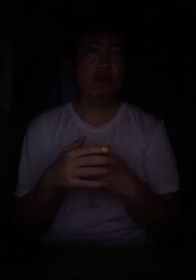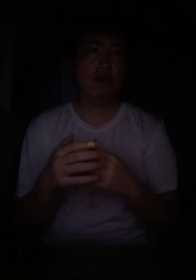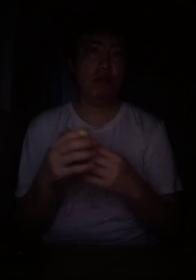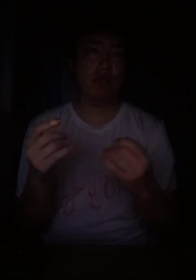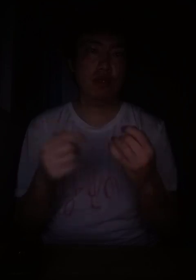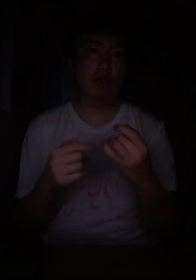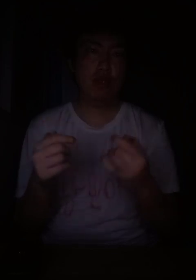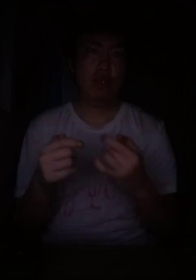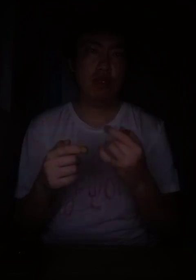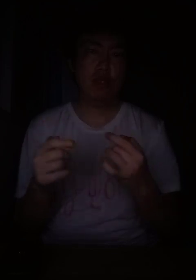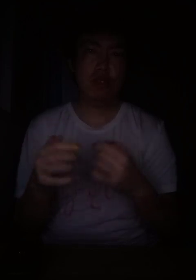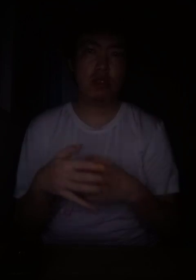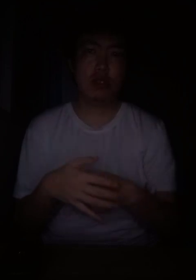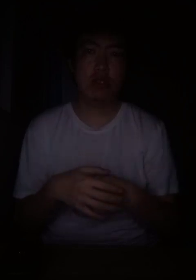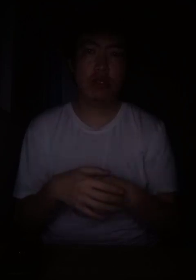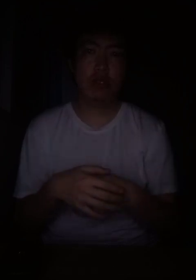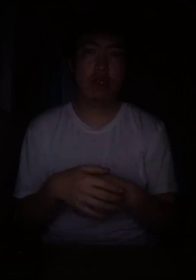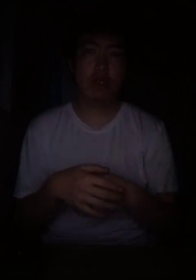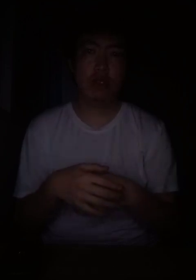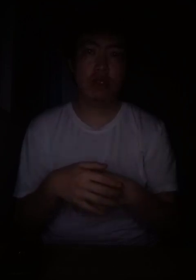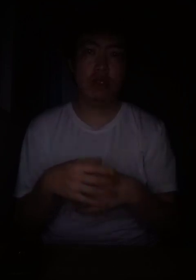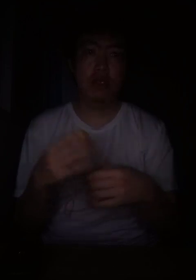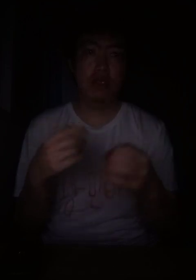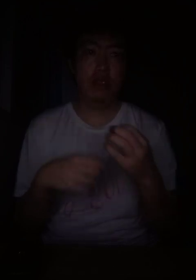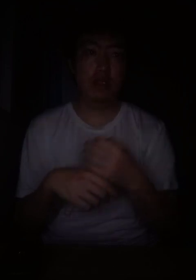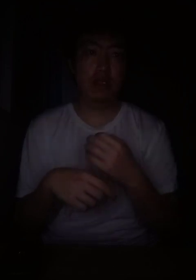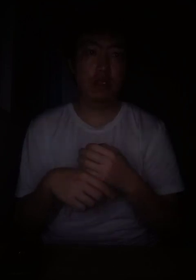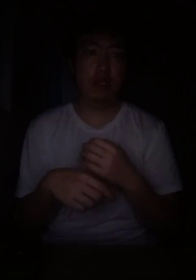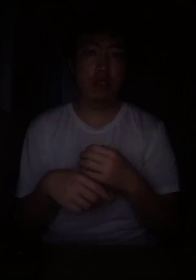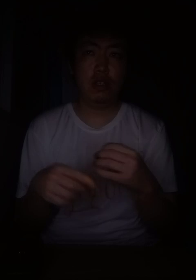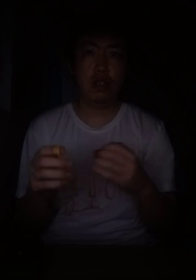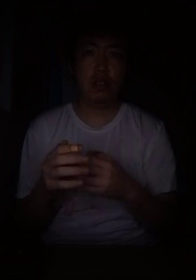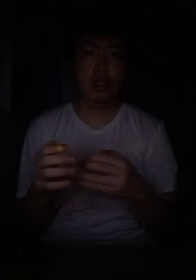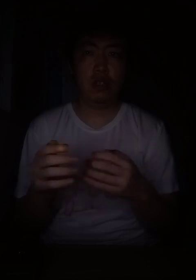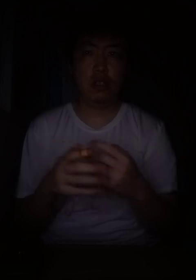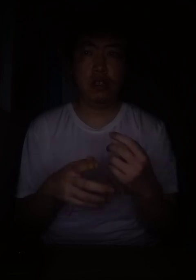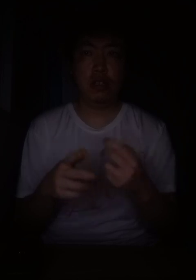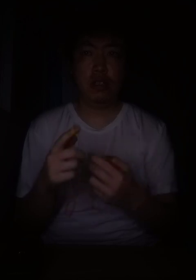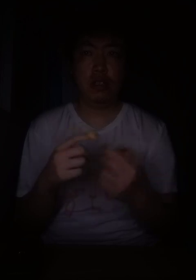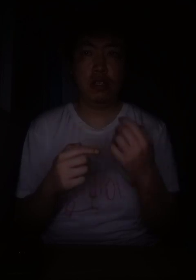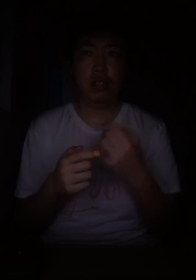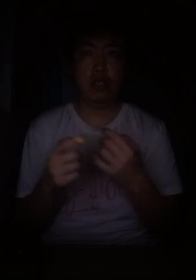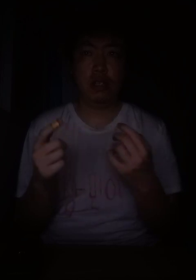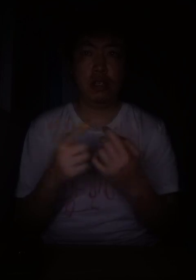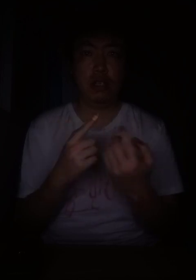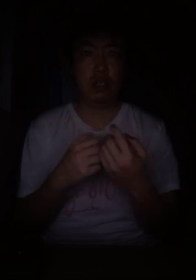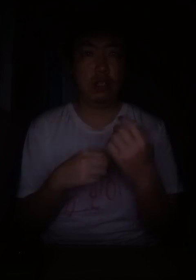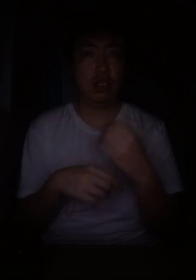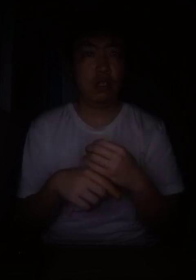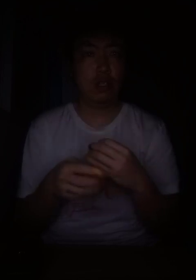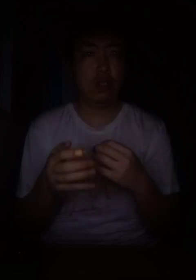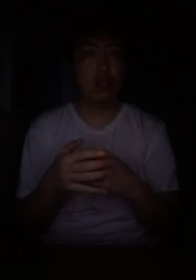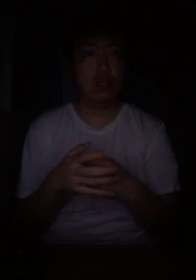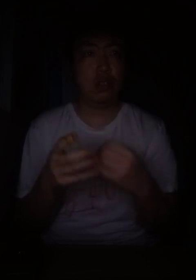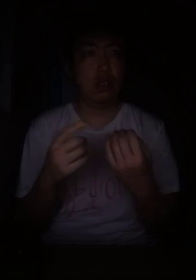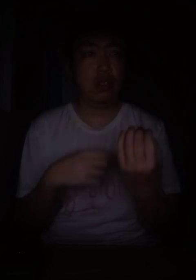지켜봐야겠죠. 화랑이가 투견으로서 살았던 그런 훈련받았던 그런 행동들 자체를